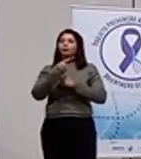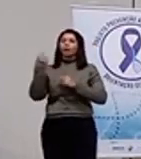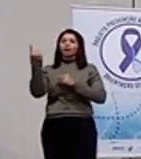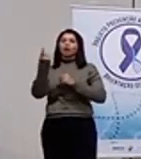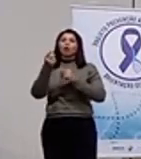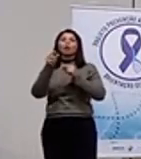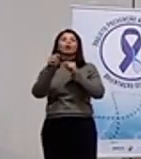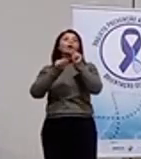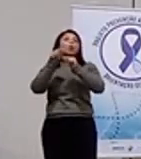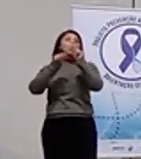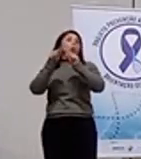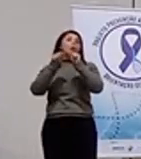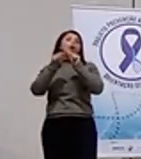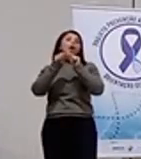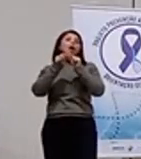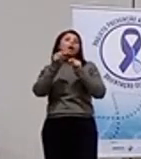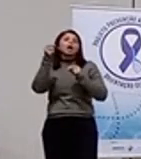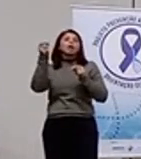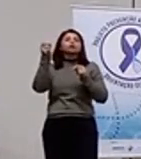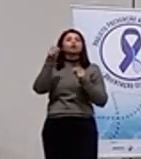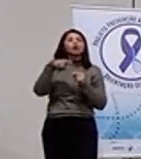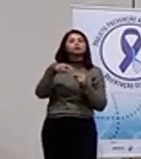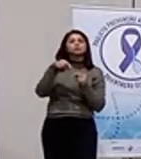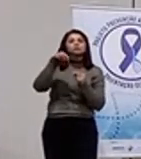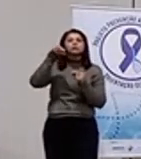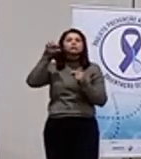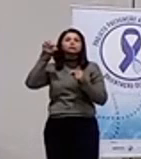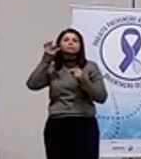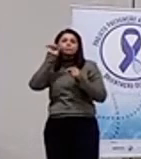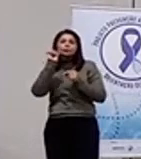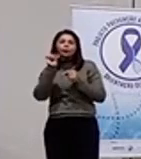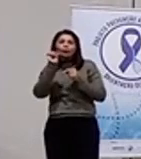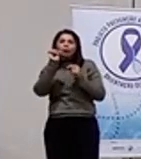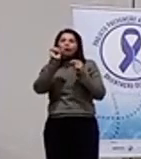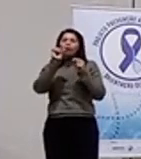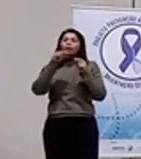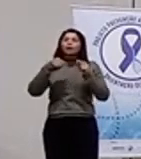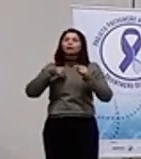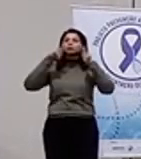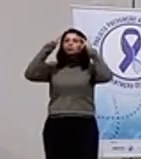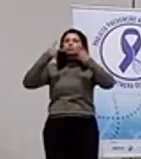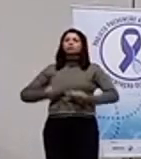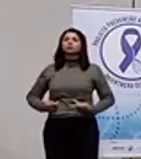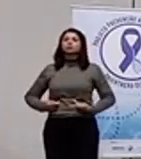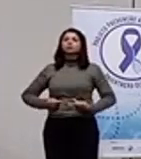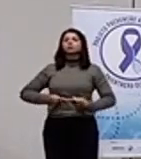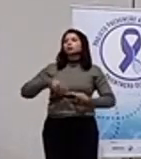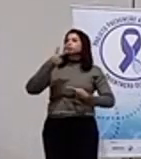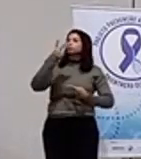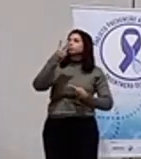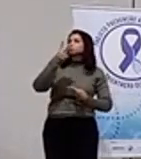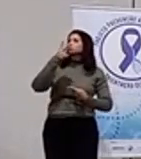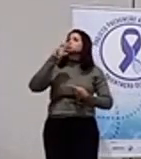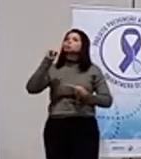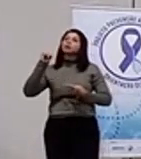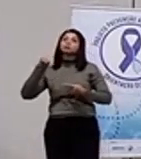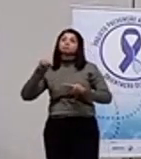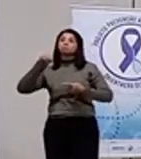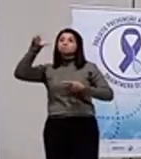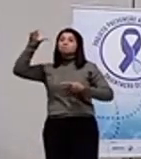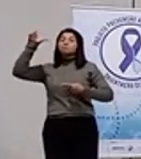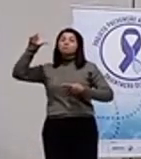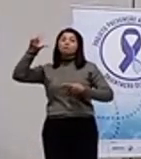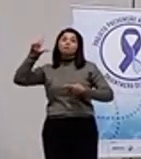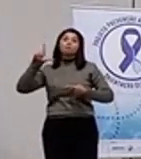dose pequena para o camundongo, para ter o mesmo efeito da gente, às vezes você requer uma 100, 200, 300 vezes maior a dose de